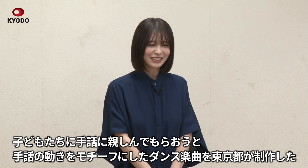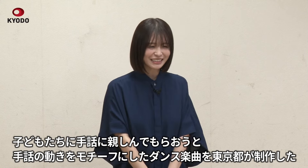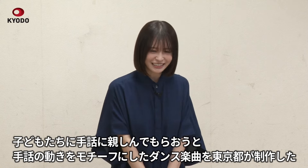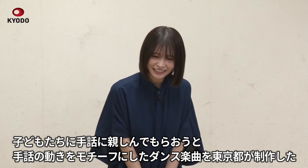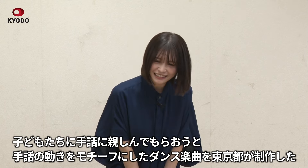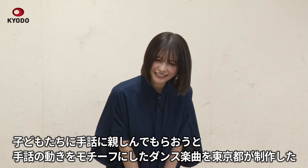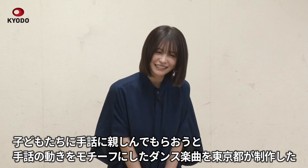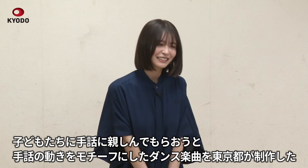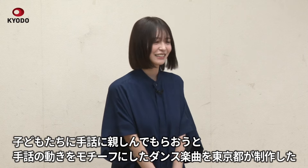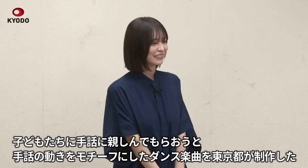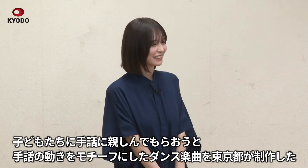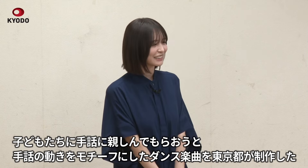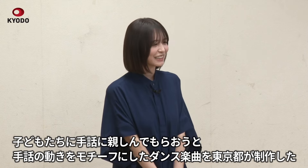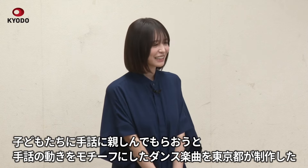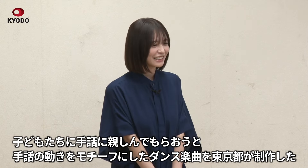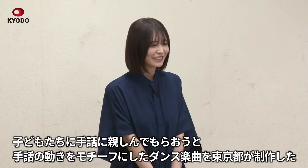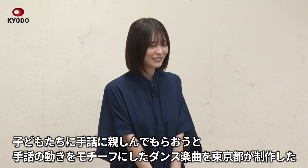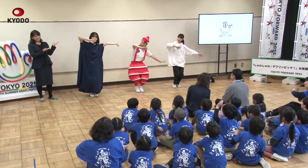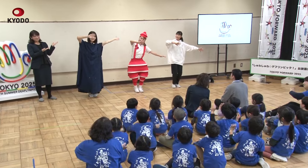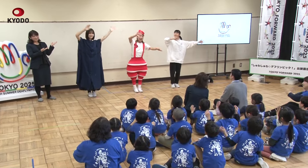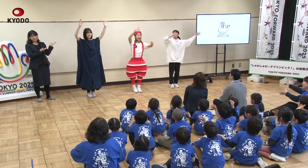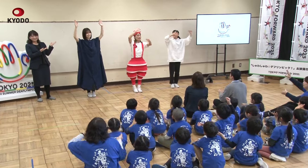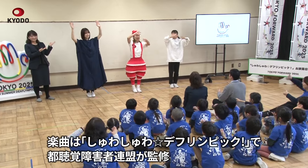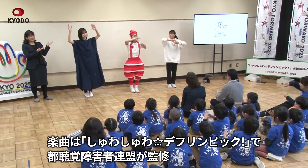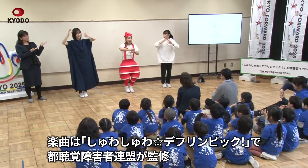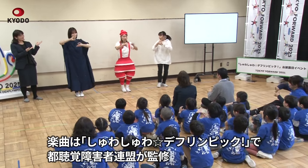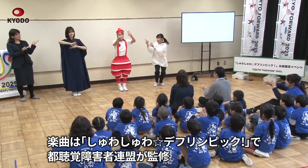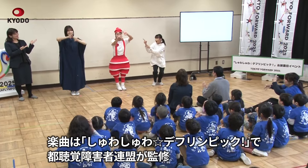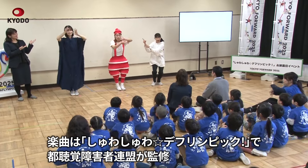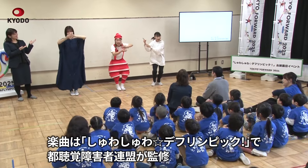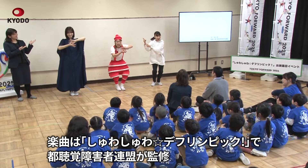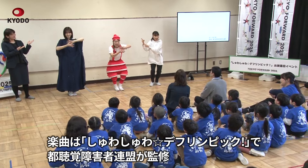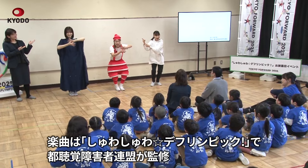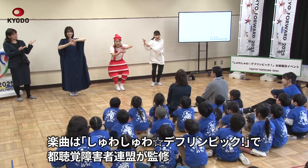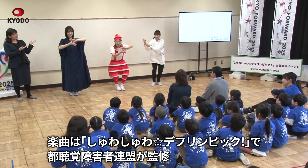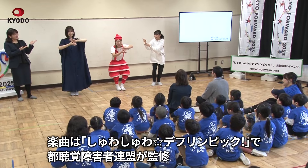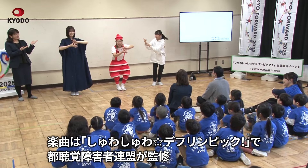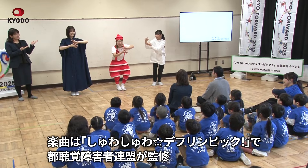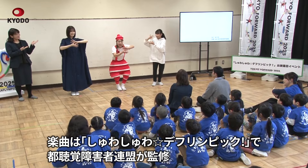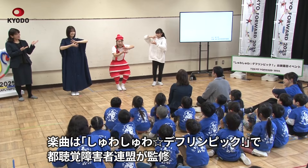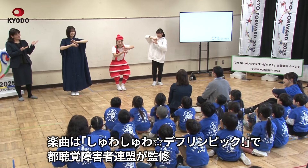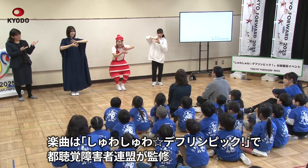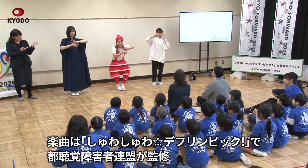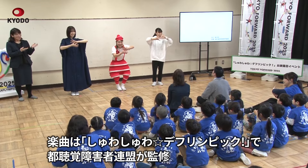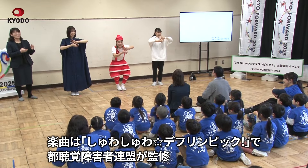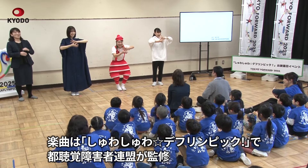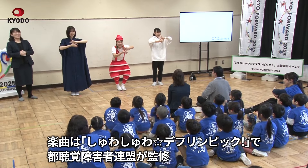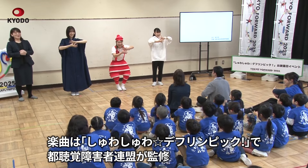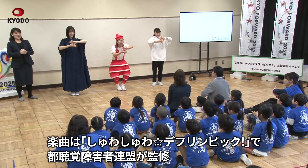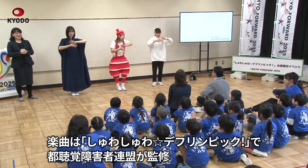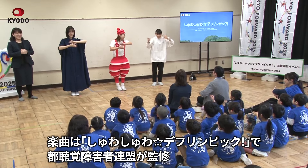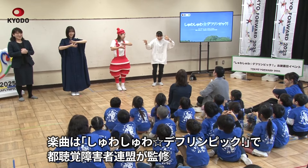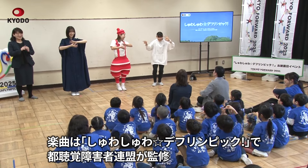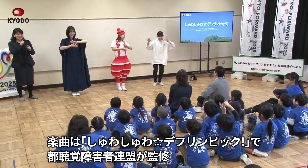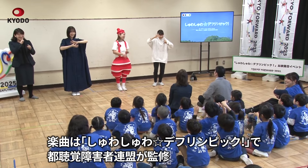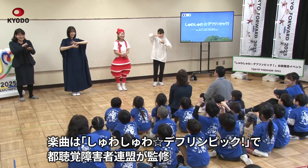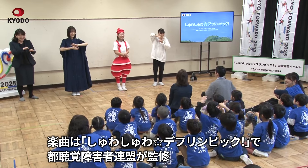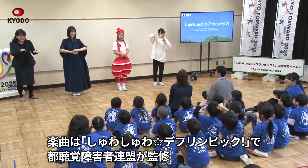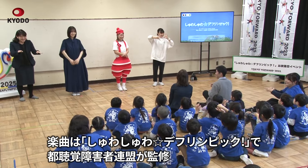。 よろしくお願いします。 だったらだってフリンピー、 あ、こうこうこうだよ。 シーンってなって